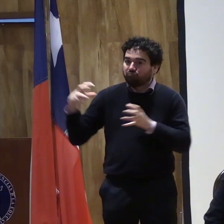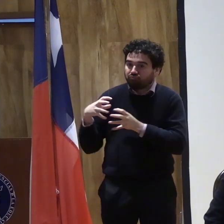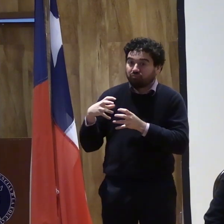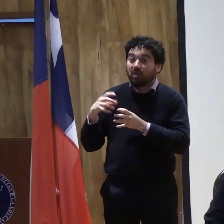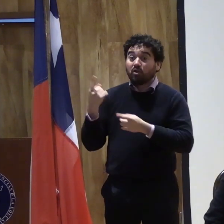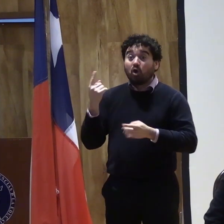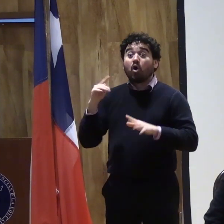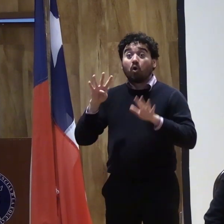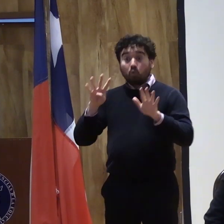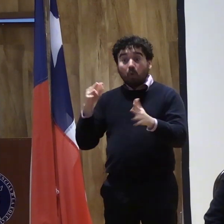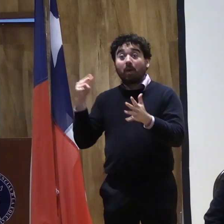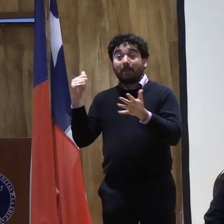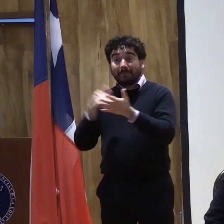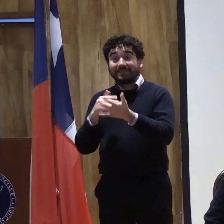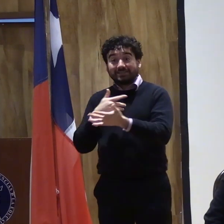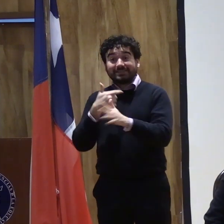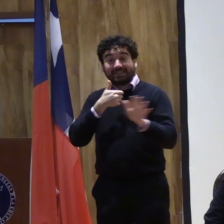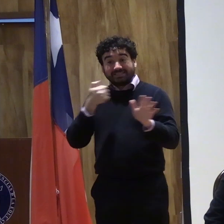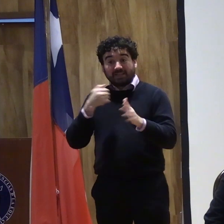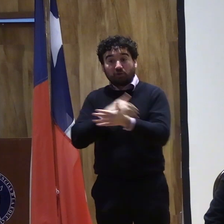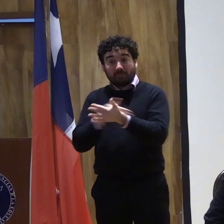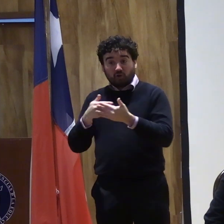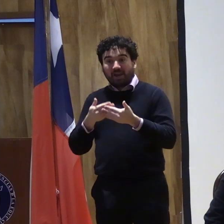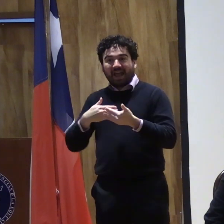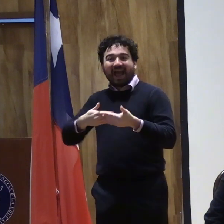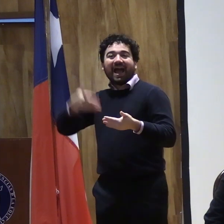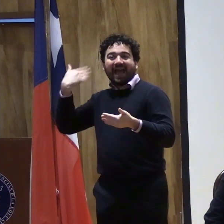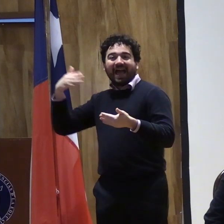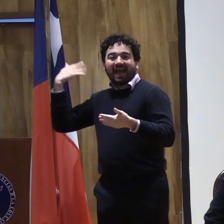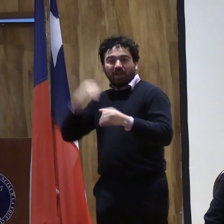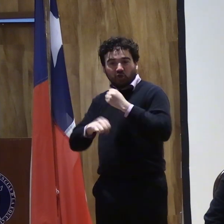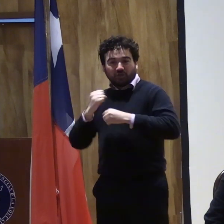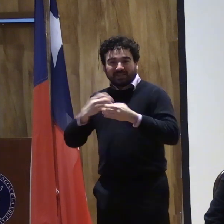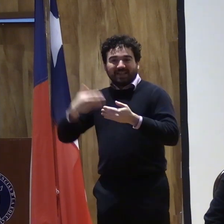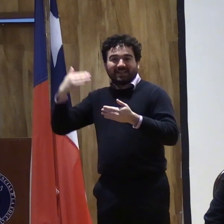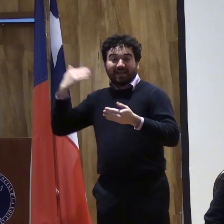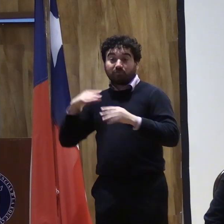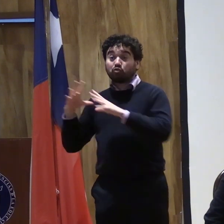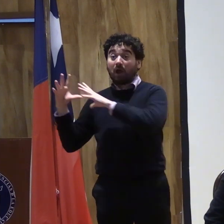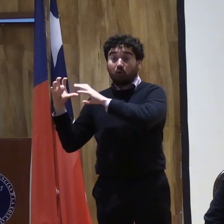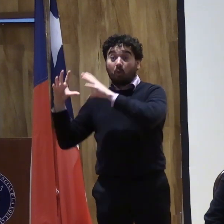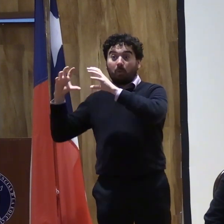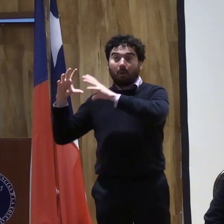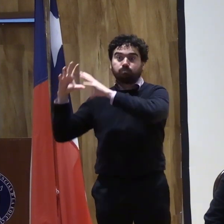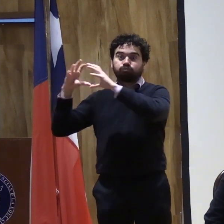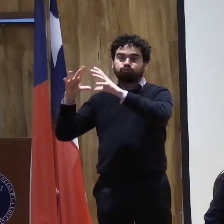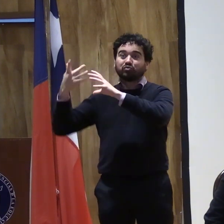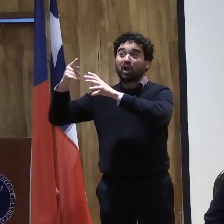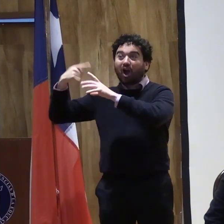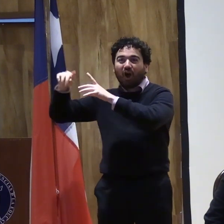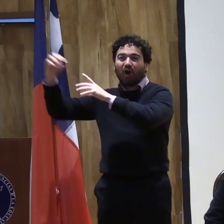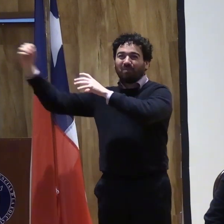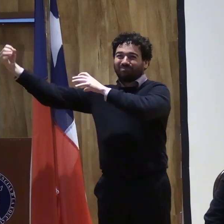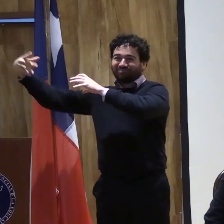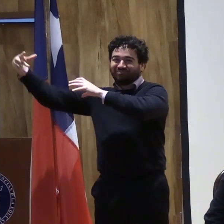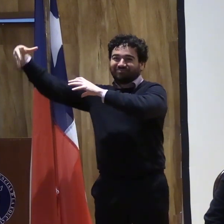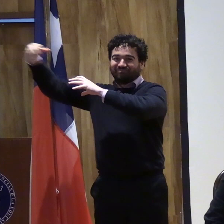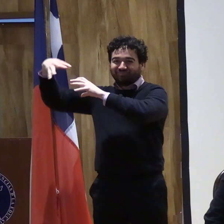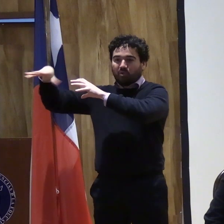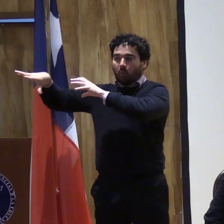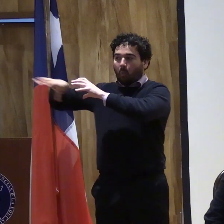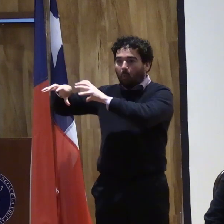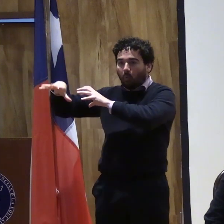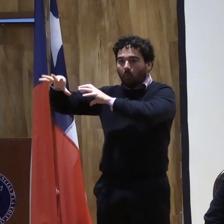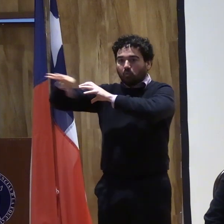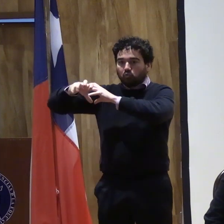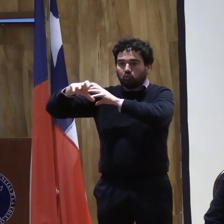de años, una nube que había sido enriquecida por nebulosas planetarias y por supernovas y